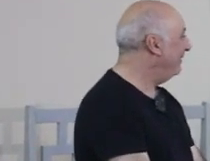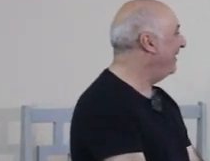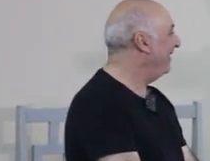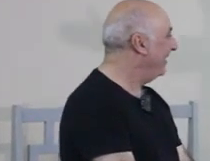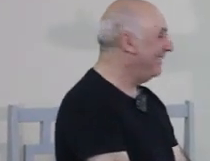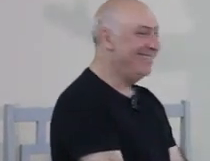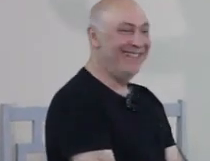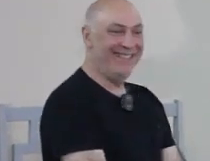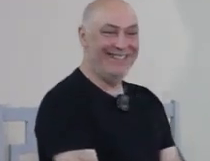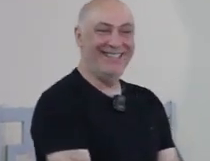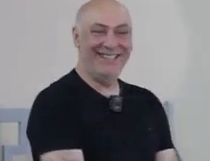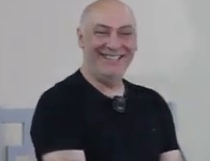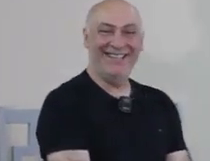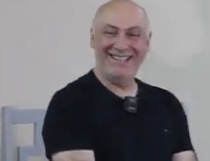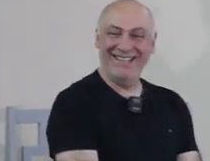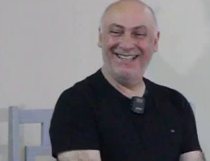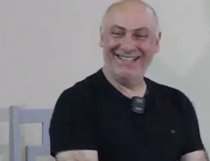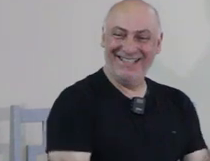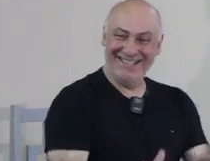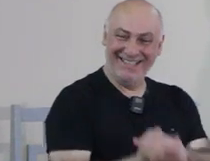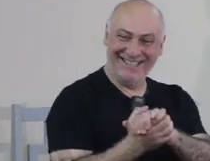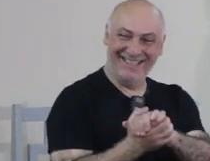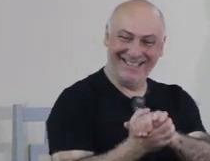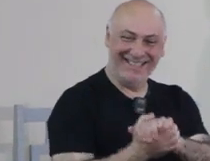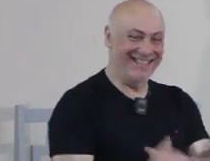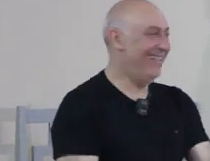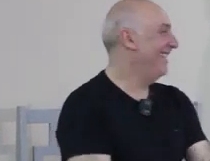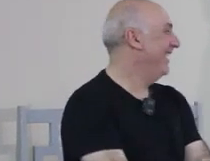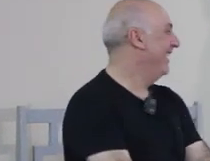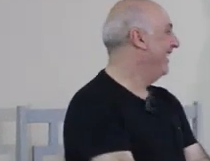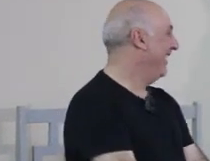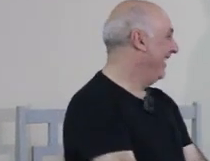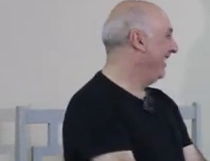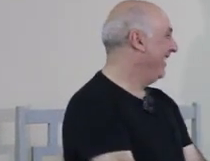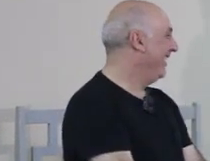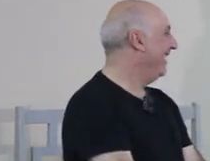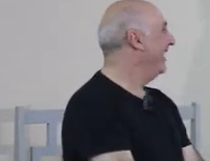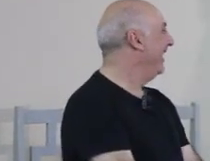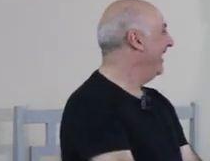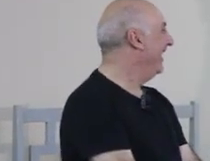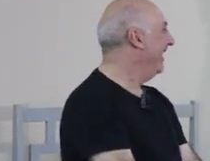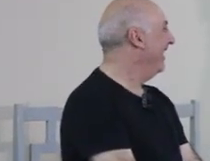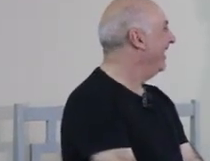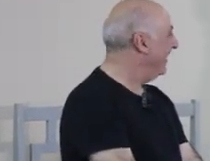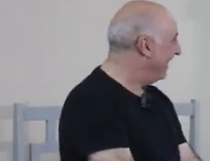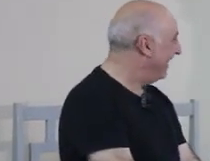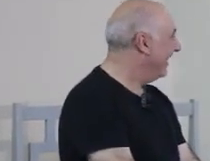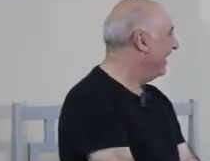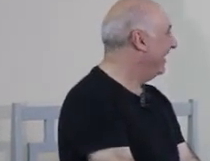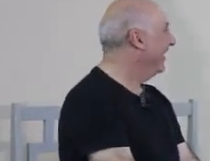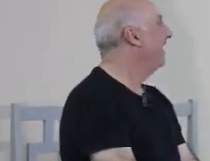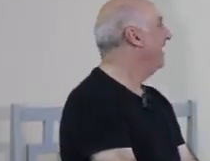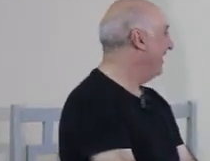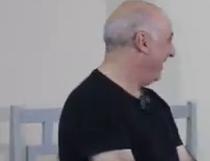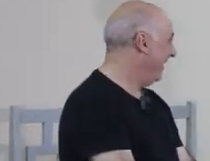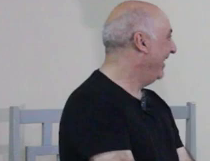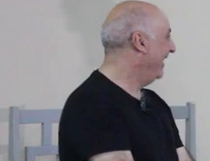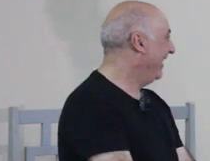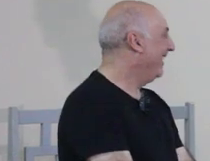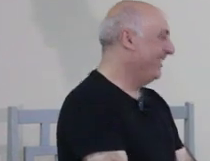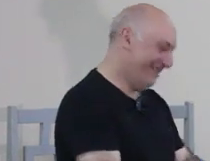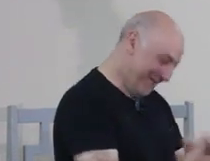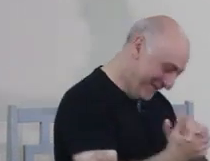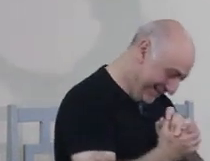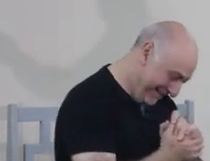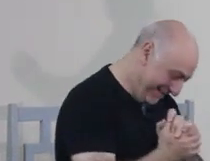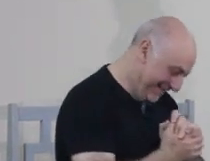Acabei de mandar a foto lá com o Eduardo, que estava aqui na tua palestra. Eduardo respondeu, por isso que saiu a pouco para atender, te mandou um abraço, falou, poxa vida, vocês estão com o